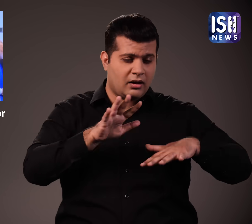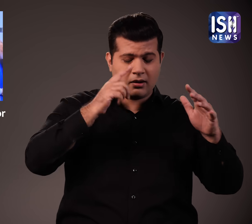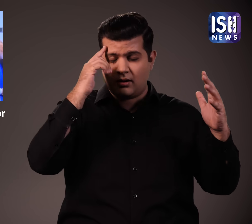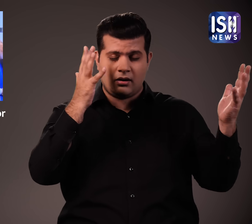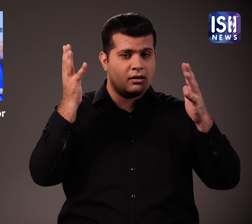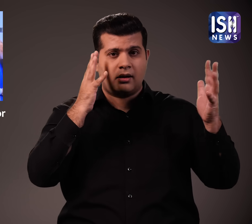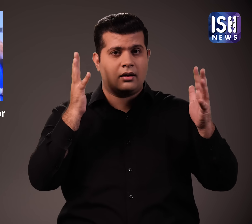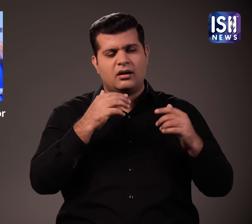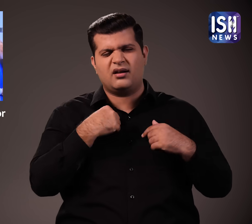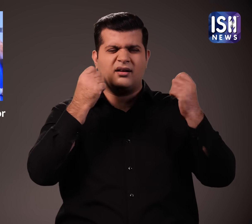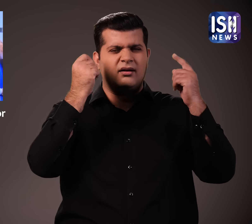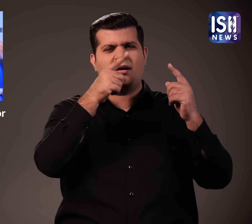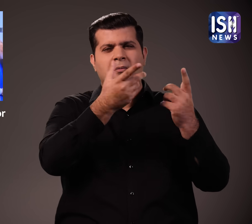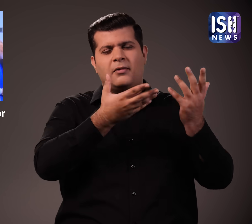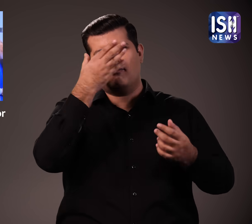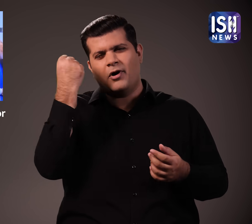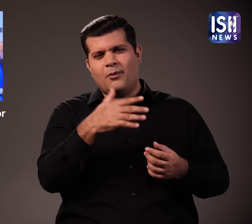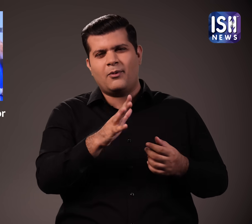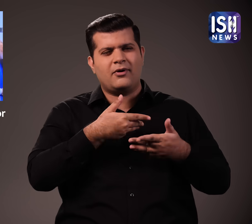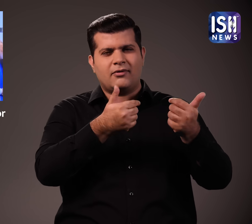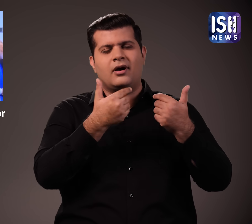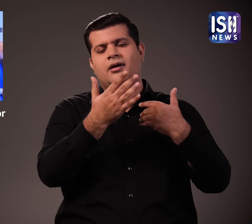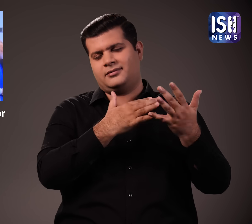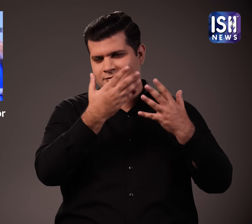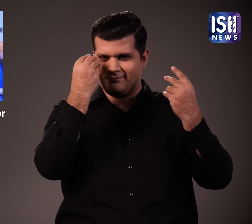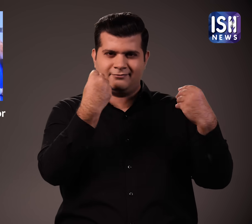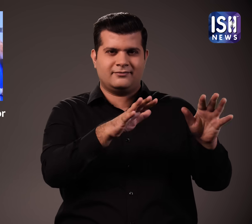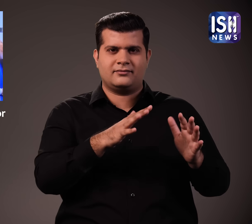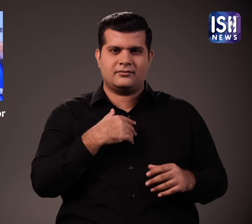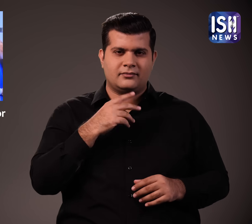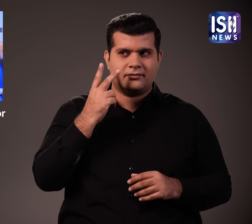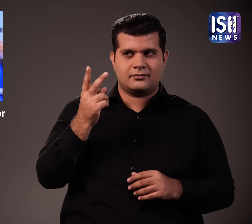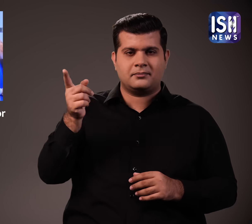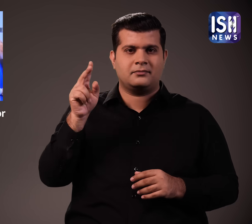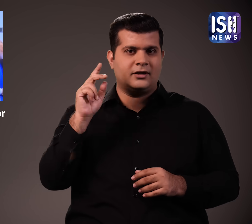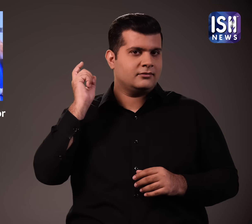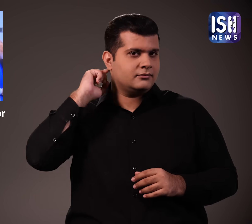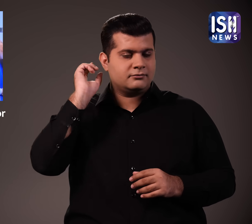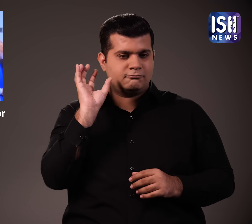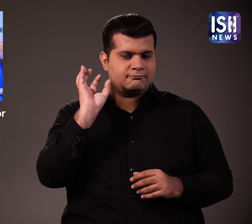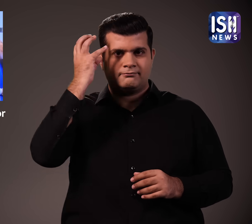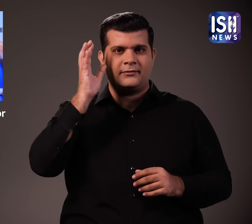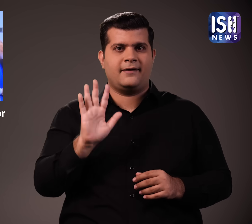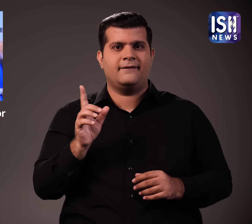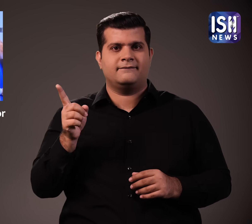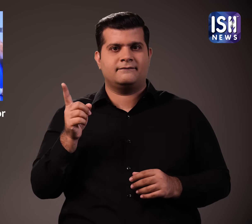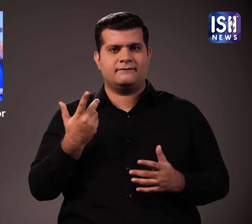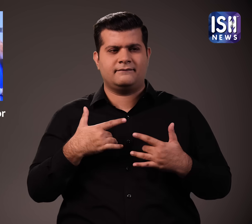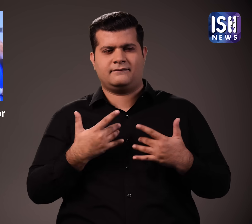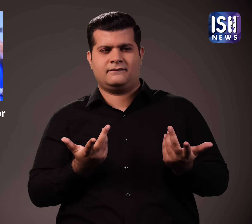BCCI बहुत व्यस्त रही होगी इसलिए कभी-कभी बूल जाते हैं इसे कोई फरक नहीं बढ़ता हाला कि विजटे में लग रहे